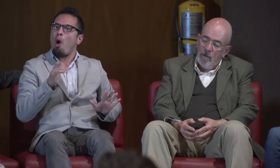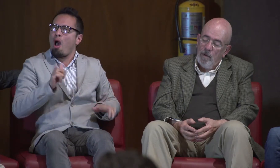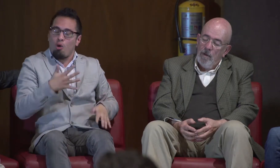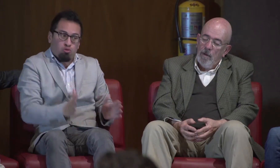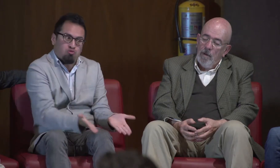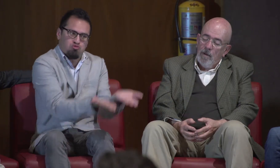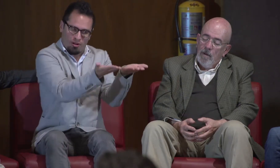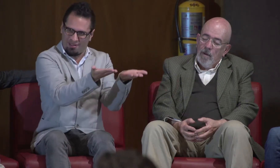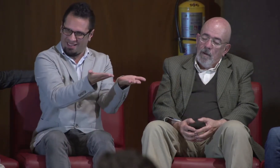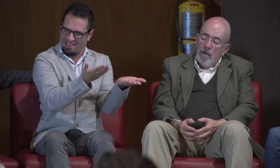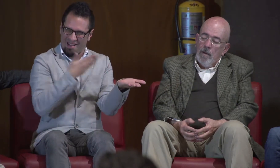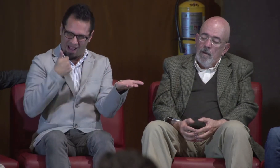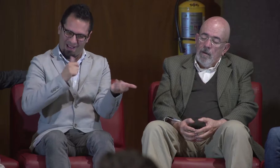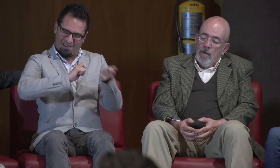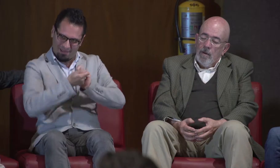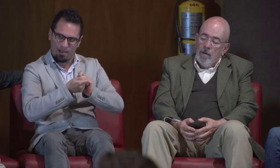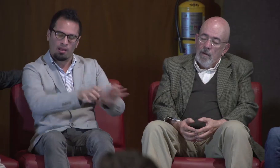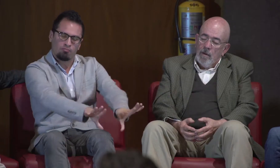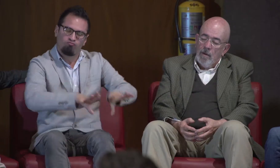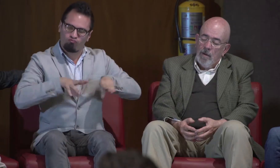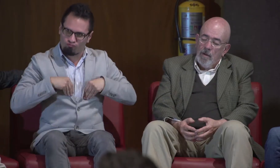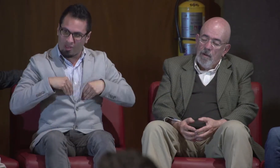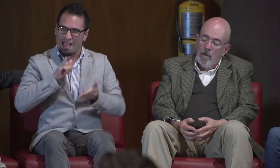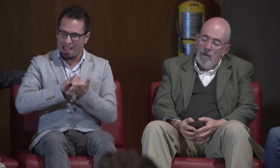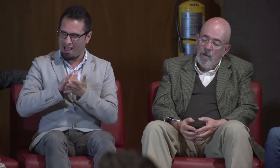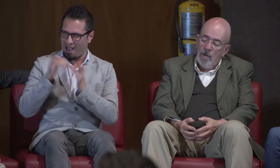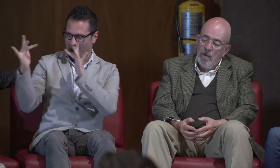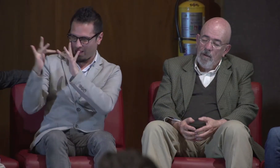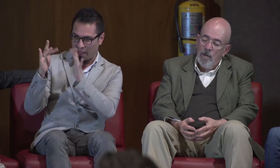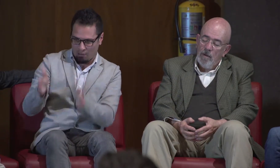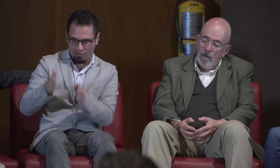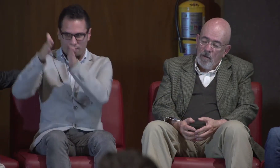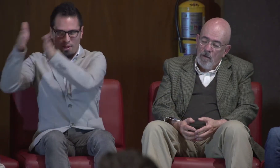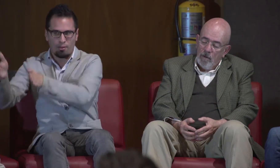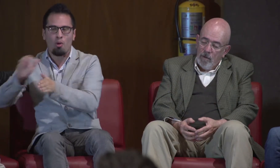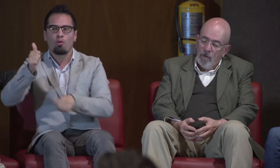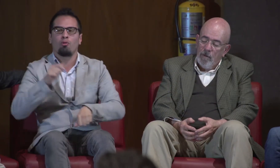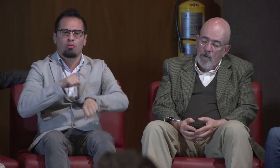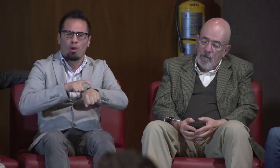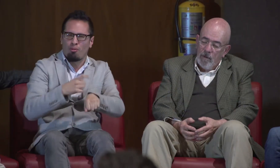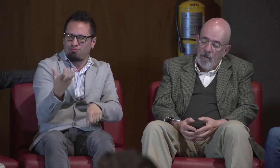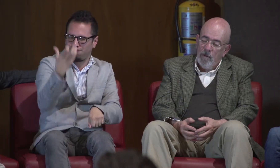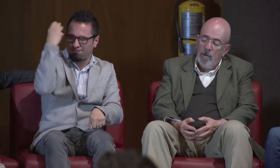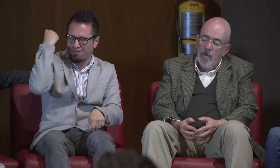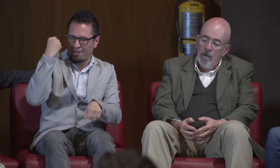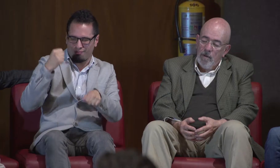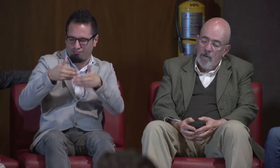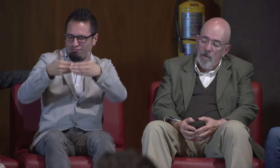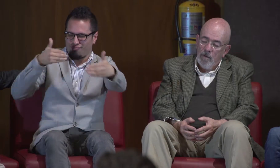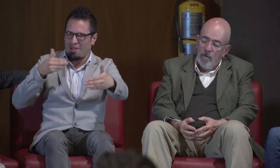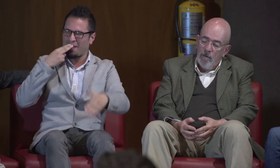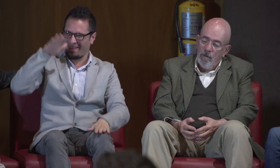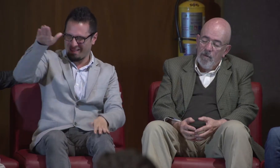FARC-EP, estábamos hablando de un reconocimiento, pero hacíamos esta seña de aceptación o de asumir en